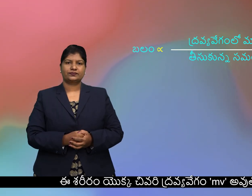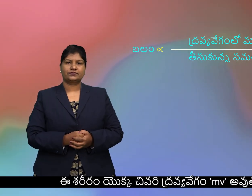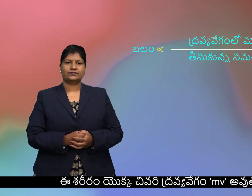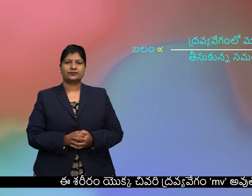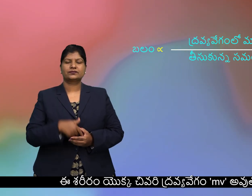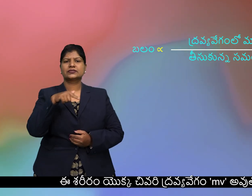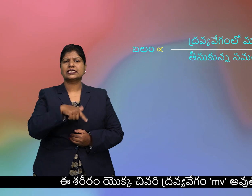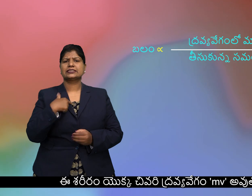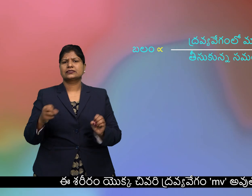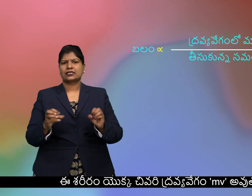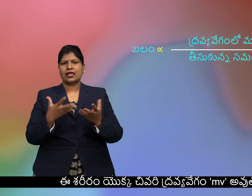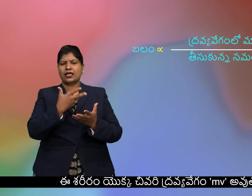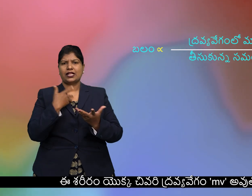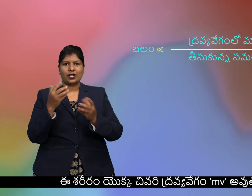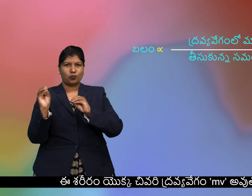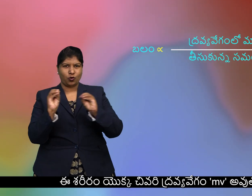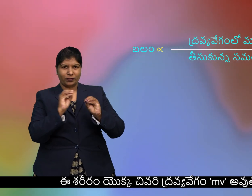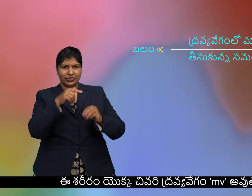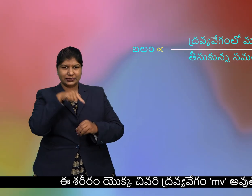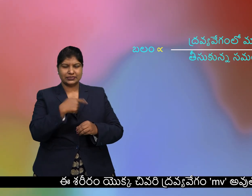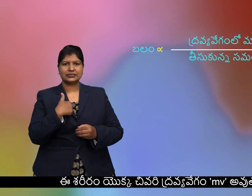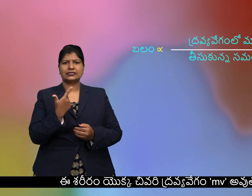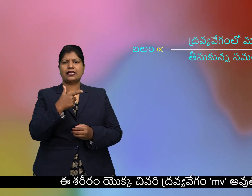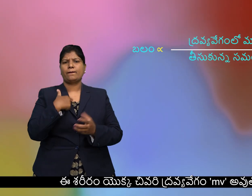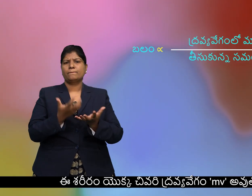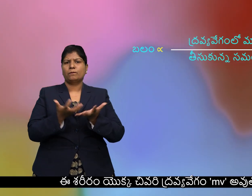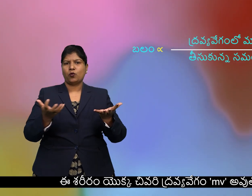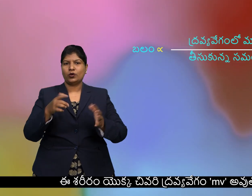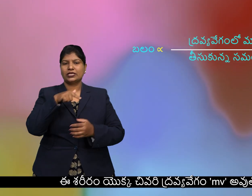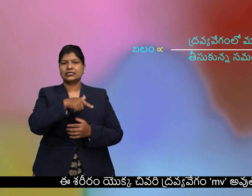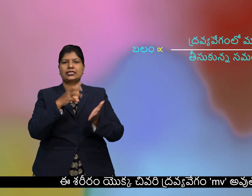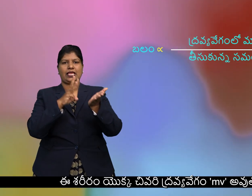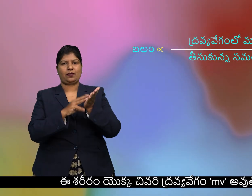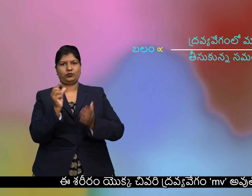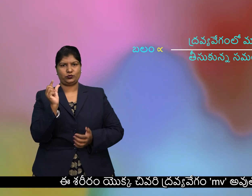ఈ శరీరం యొక్క చివరి ద్రవ్యవేగం mv అవుతుంది.